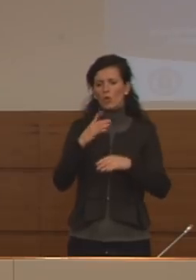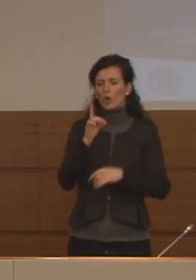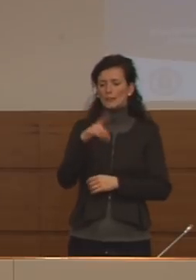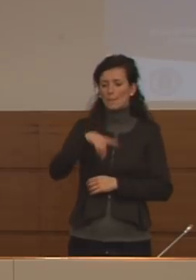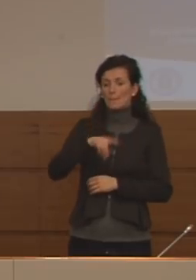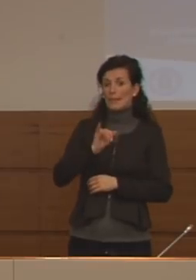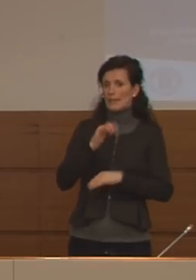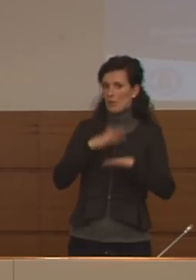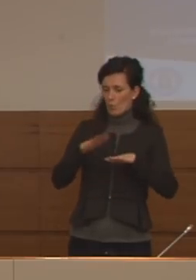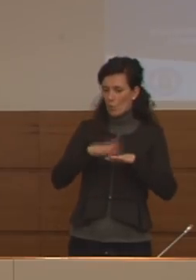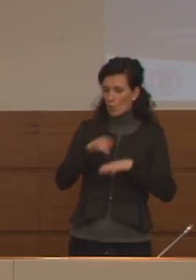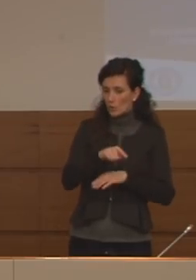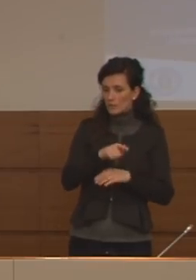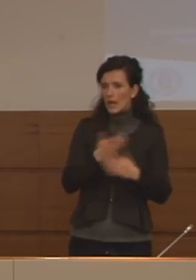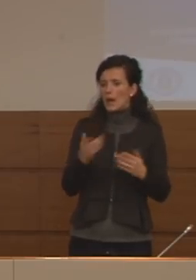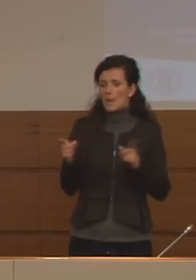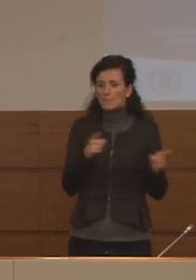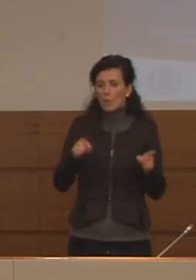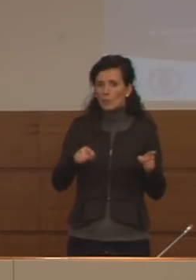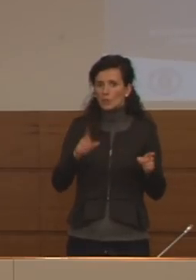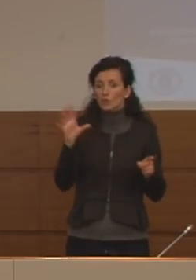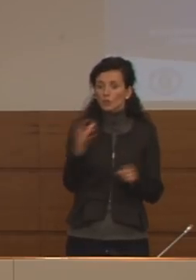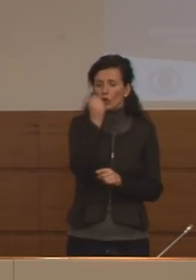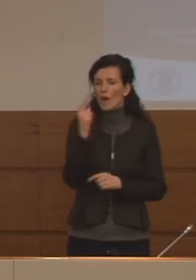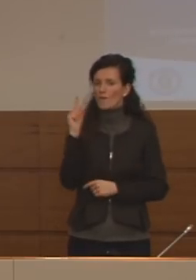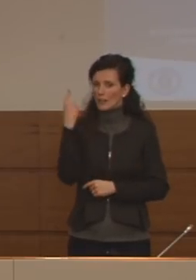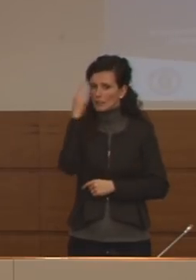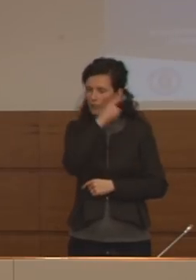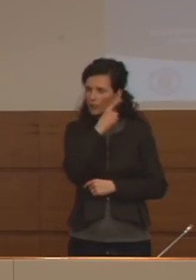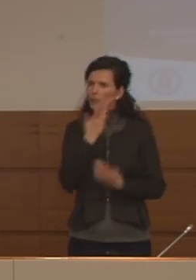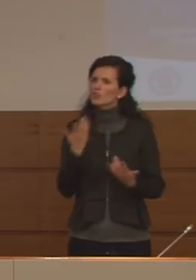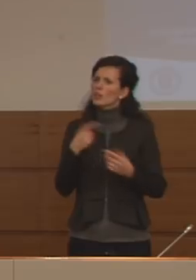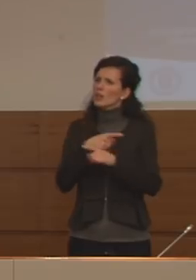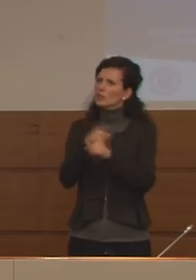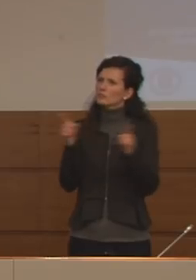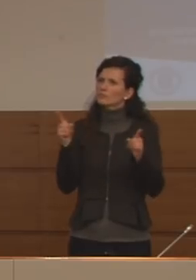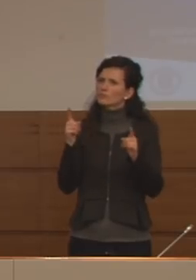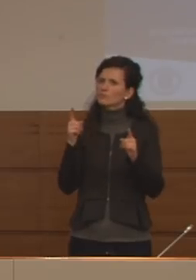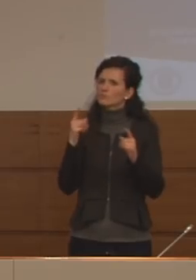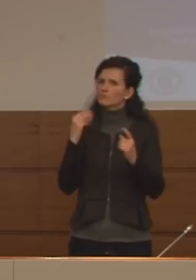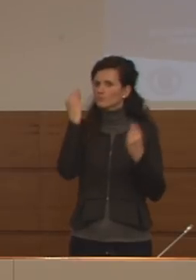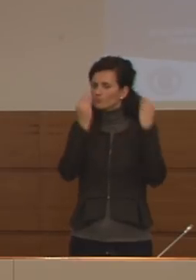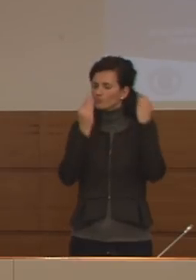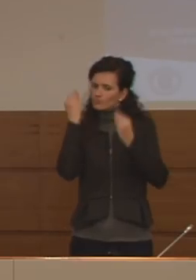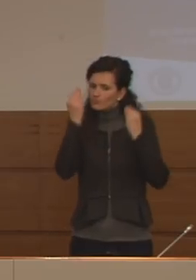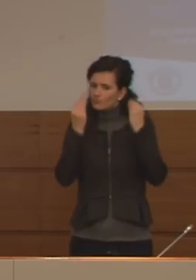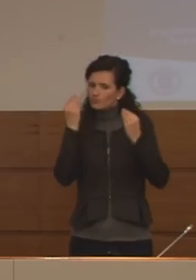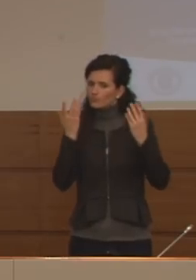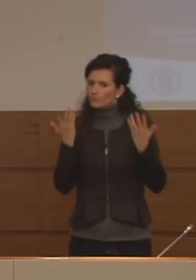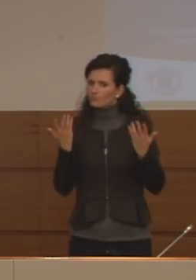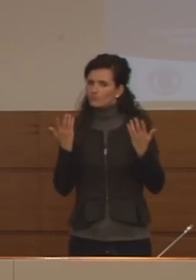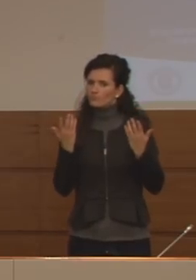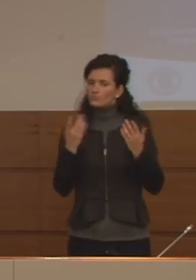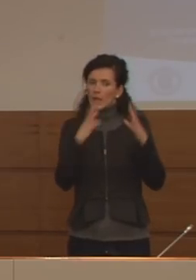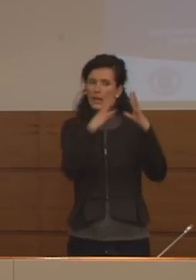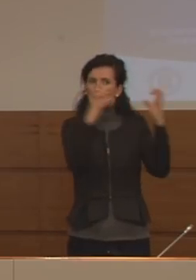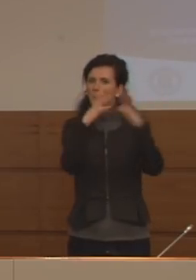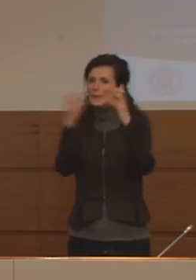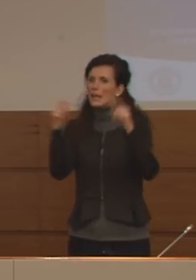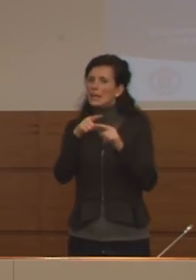comunque sono difficili da reperire se state pensando qualcosa insomma in particolare per per le